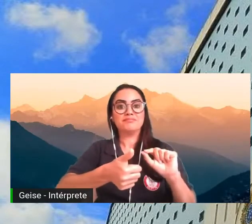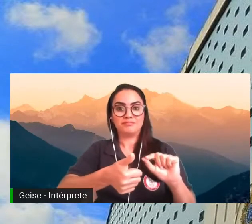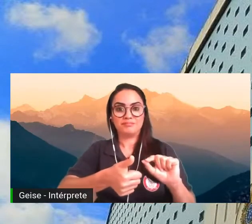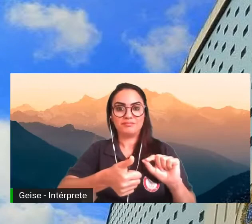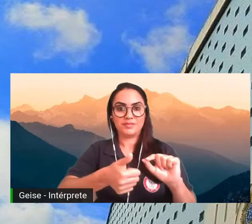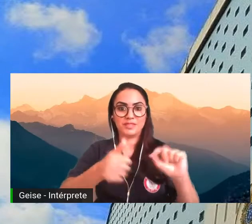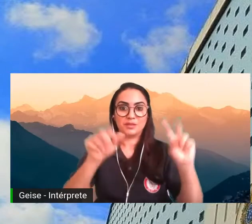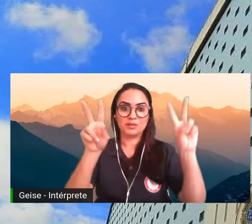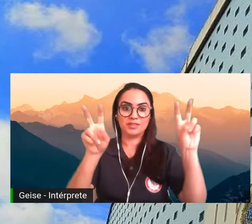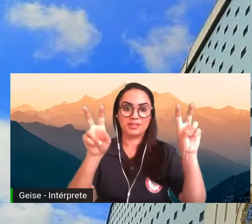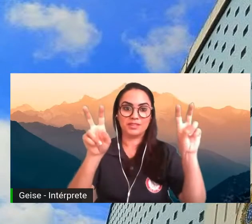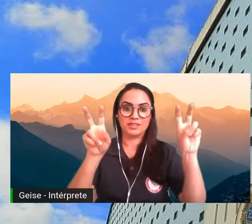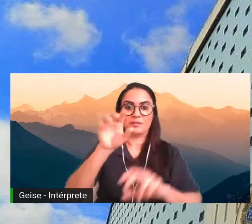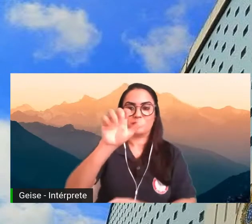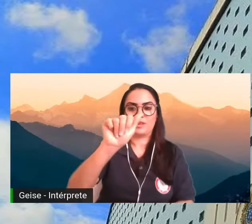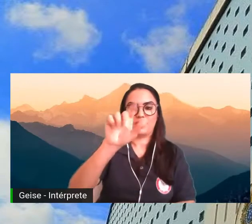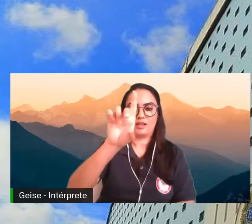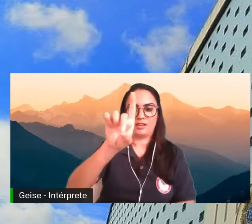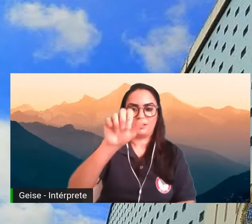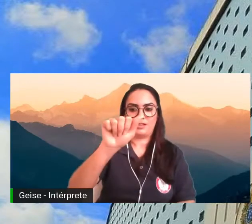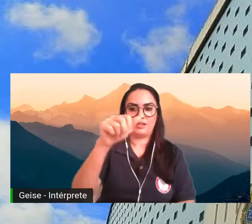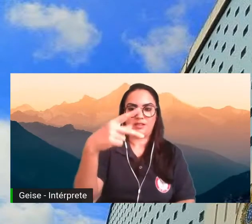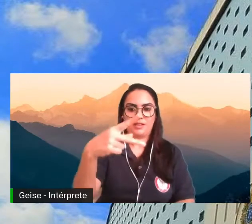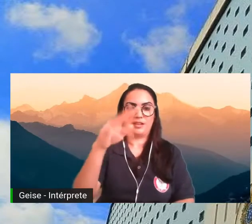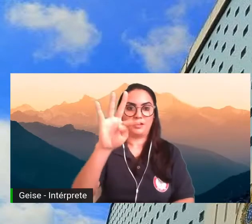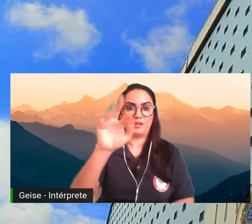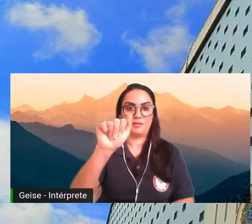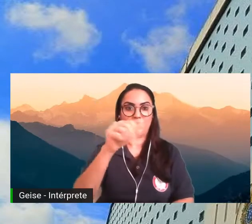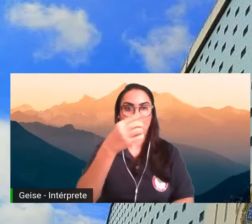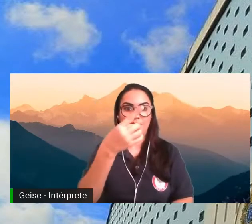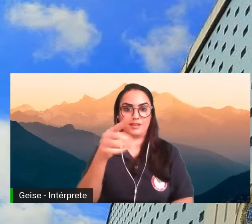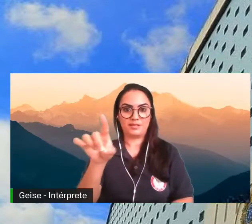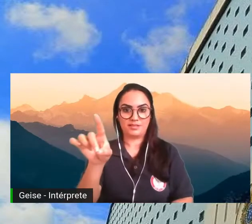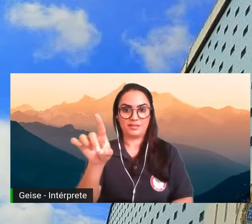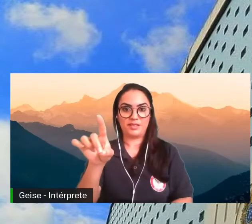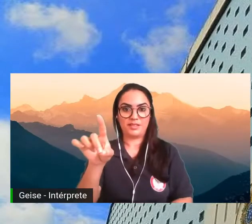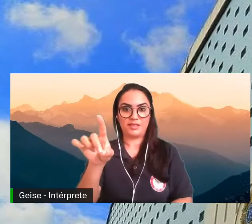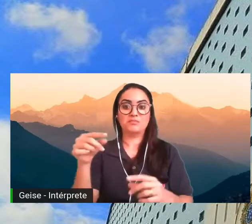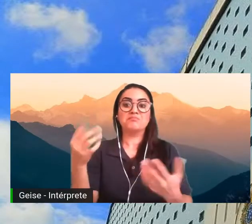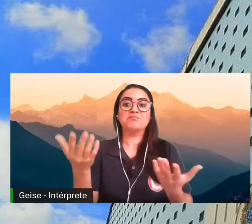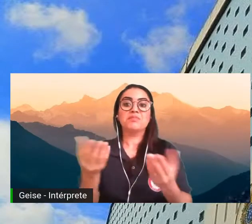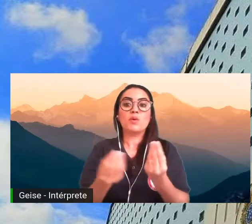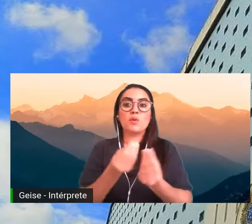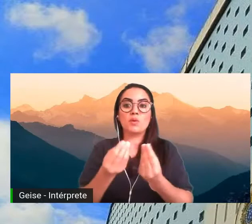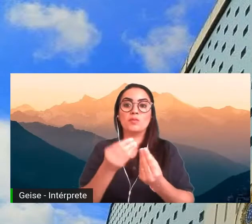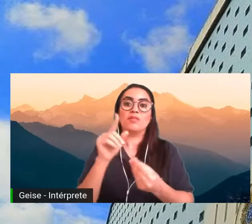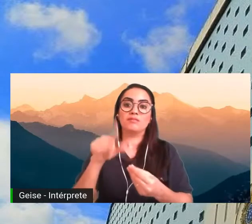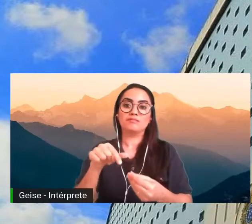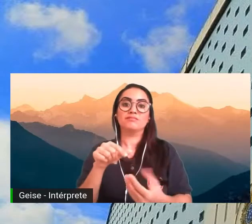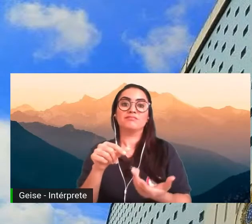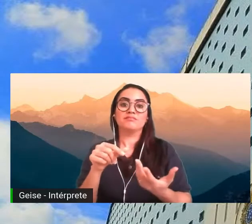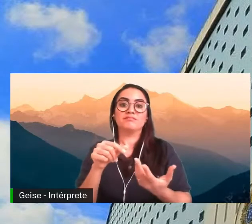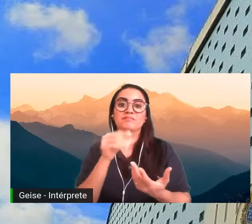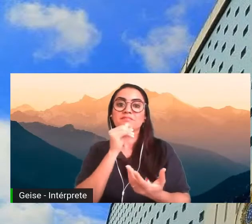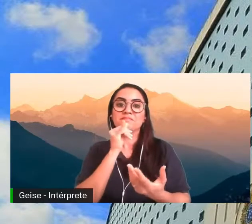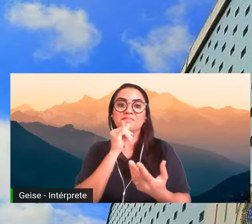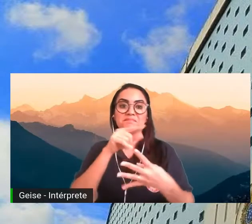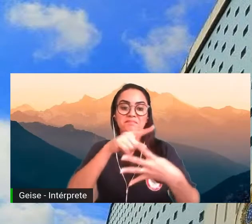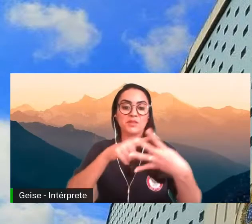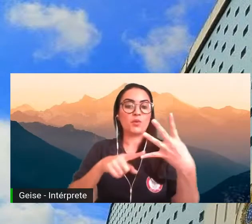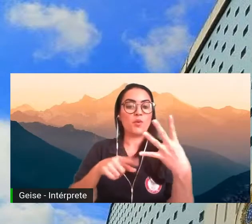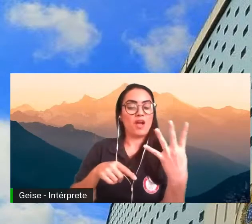esse que aqui talvez está sobrando, apropriado pelo tecnicismo e pela educação geral. São os quatro pilares da educação